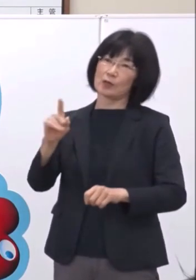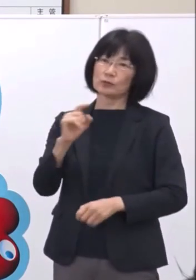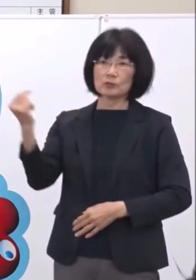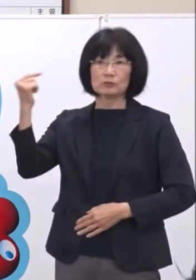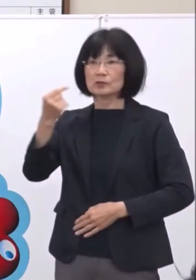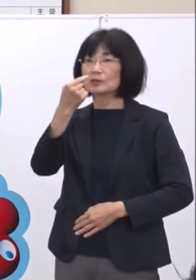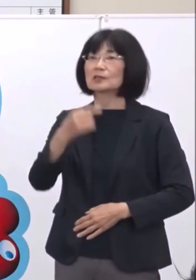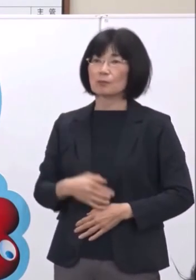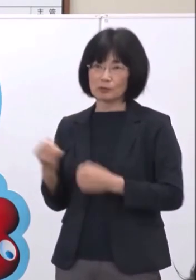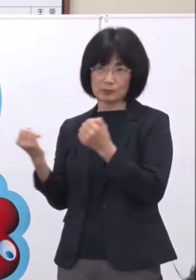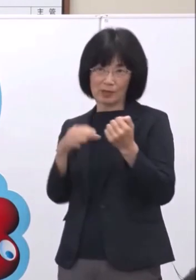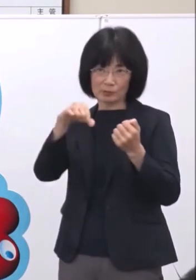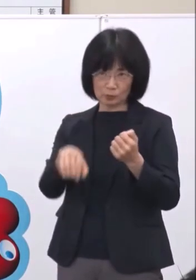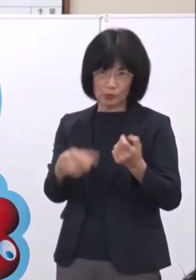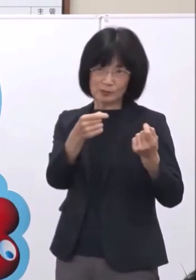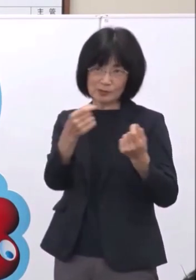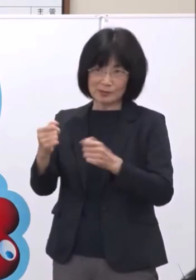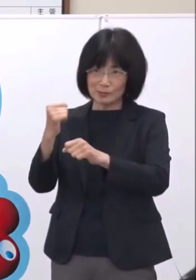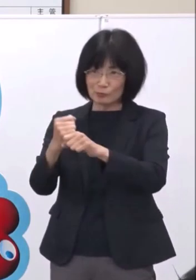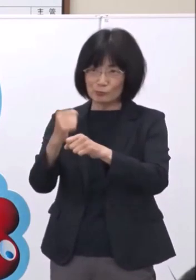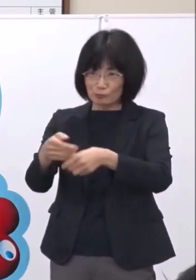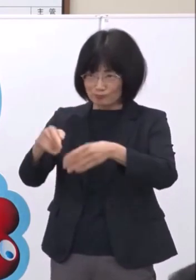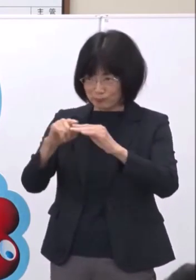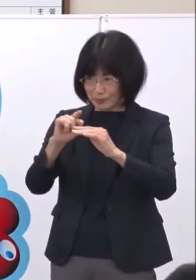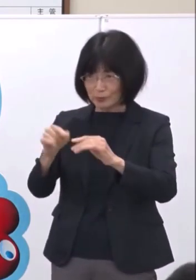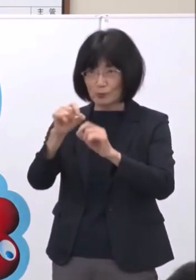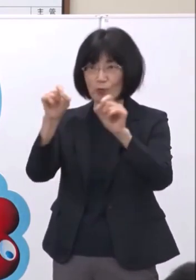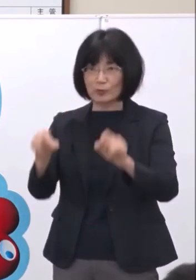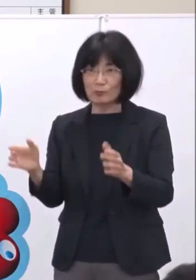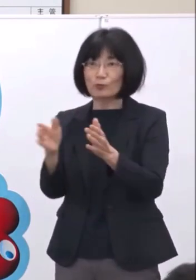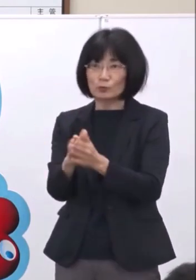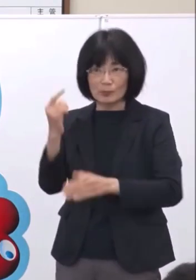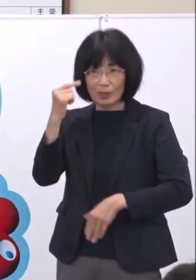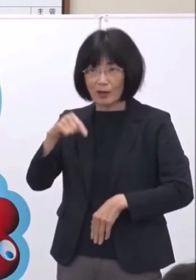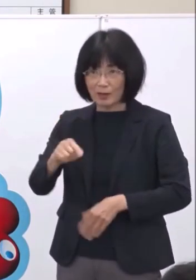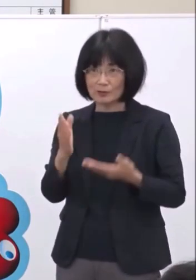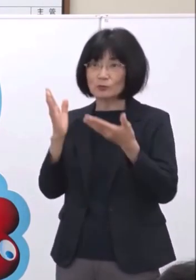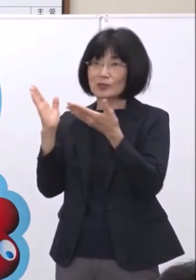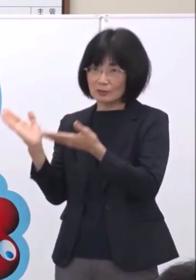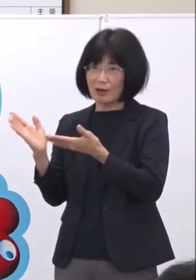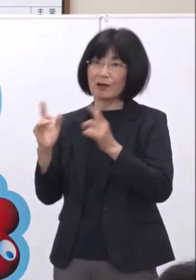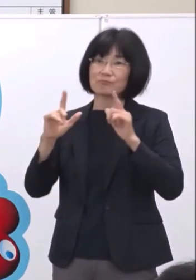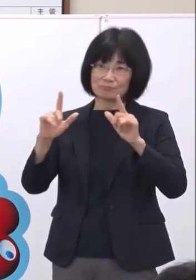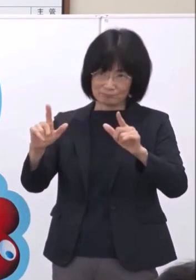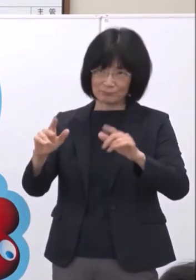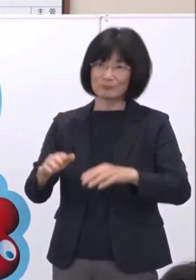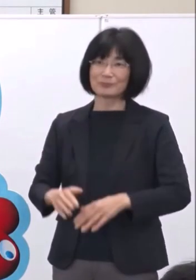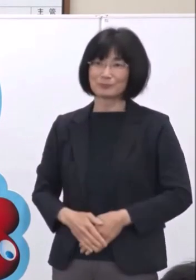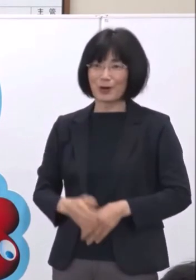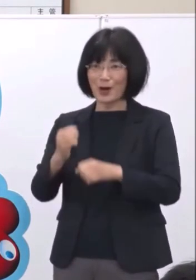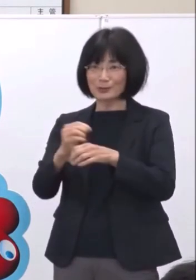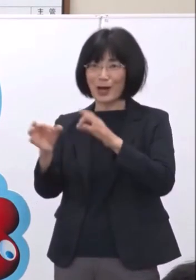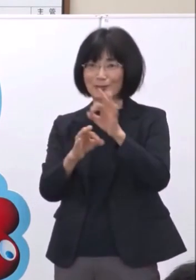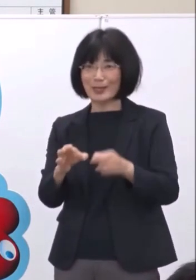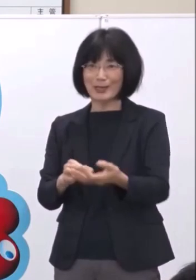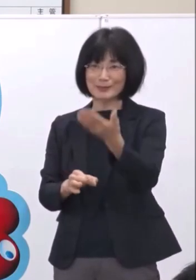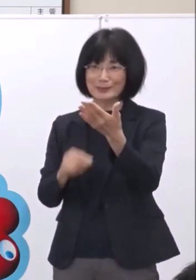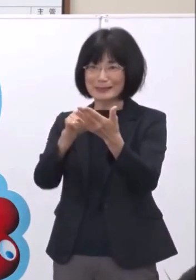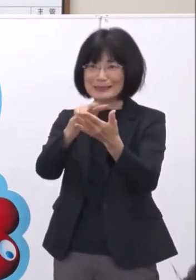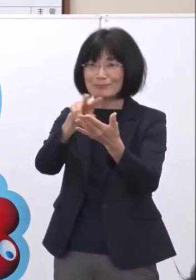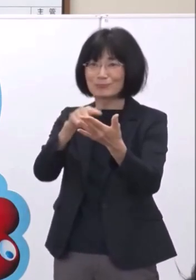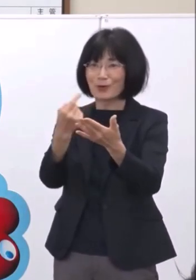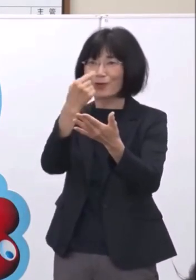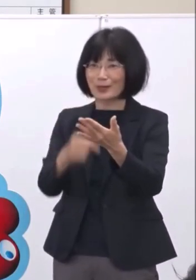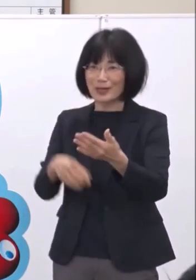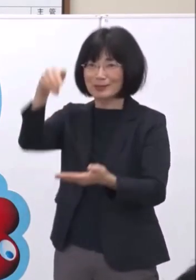所というのをきちんと作るということも含めて考えていかれるということでいいでしょうか。 うん、産経新聞によると、こう最大15万人